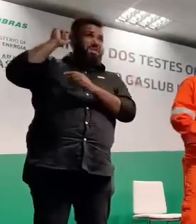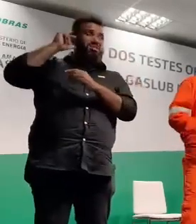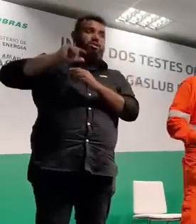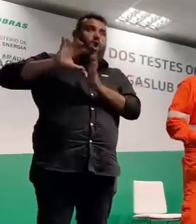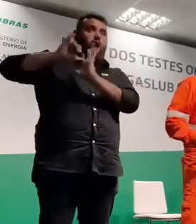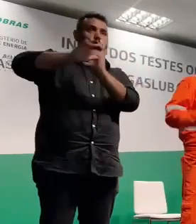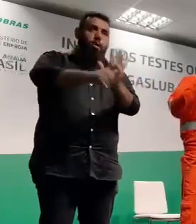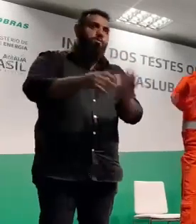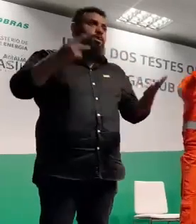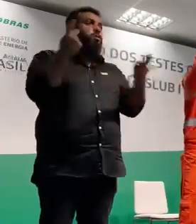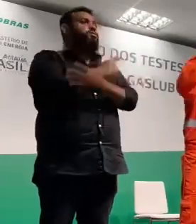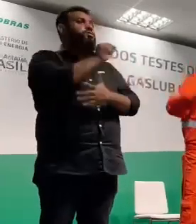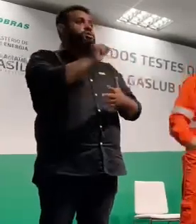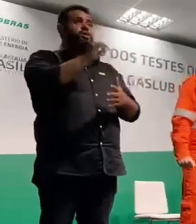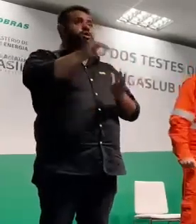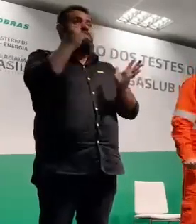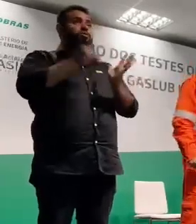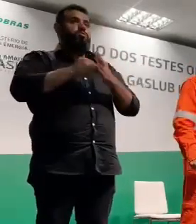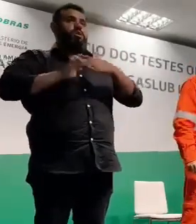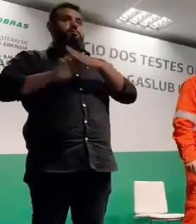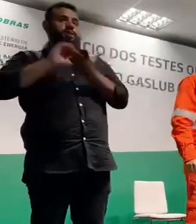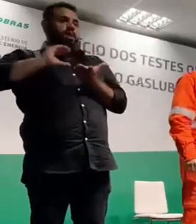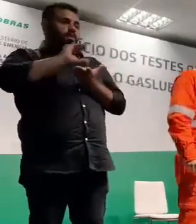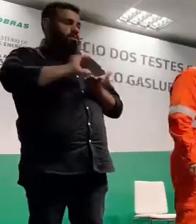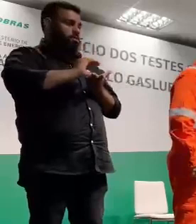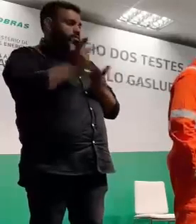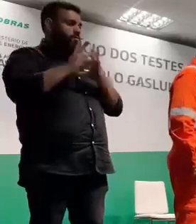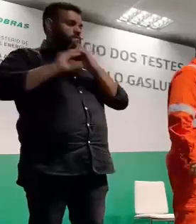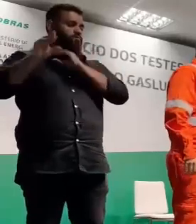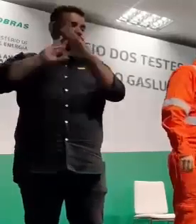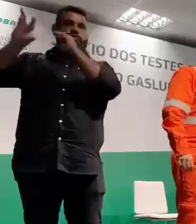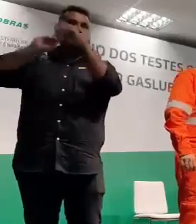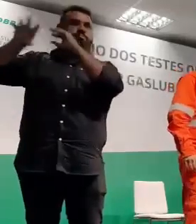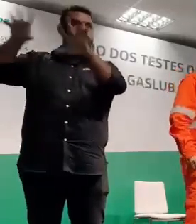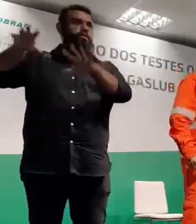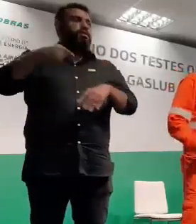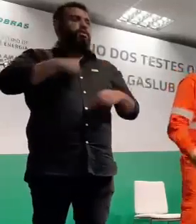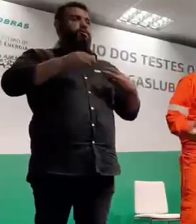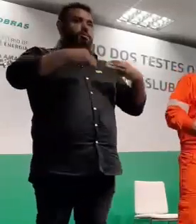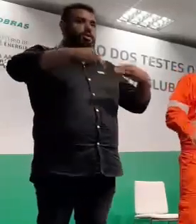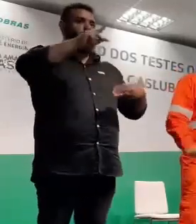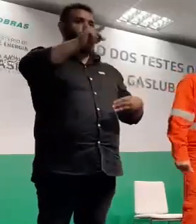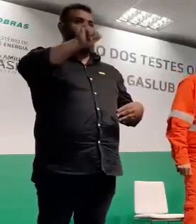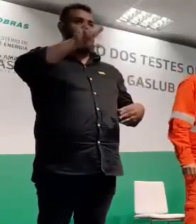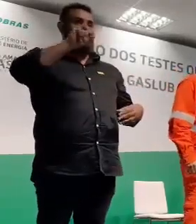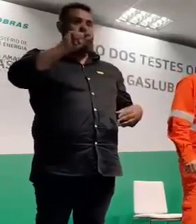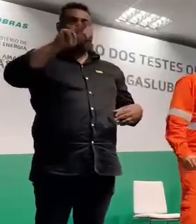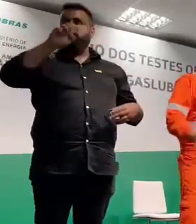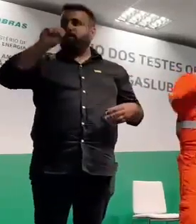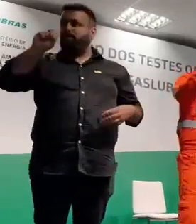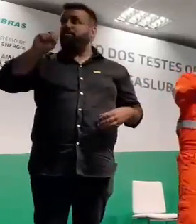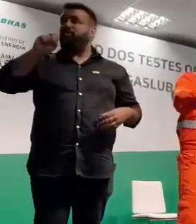primeiro, afugentou todos os investidores privados do país. É uma pena que o ministro Paulo Guedes não está aqui, porque eu sei da dificuldade que ele